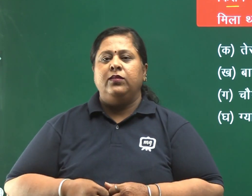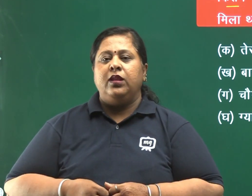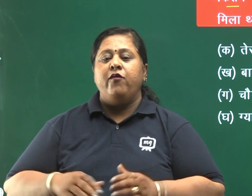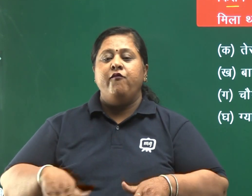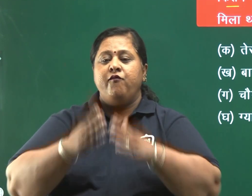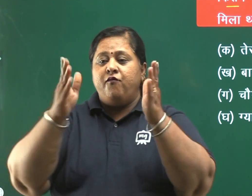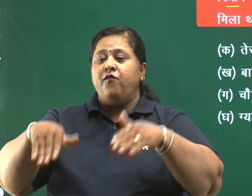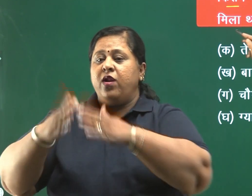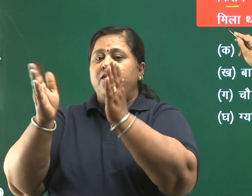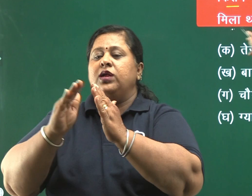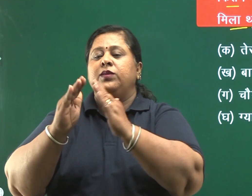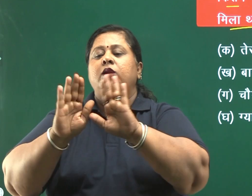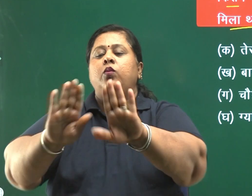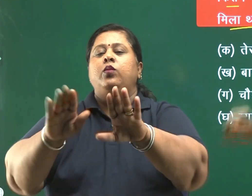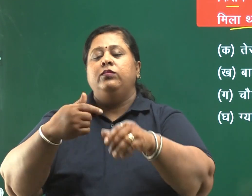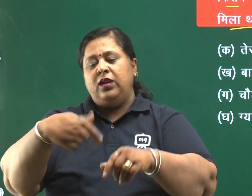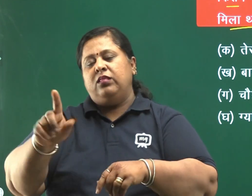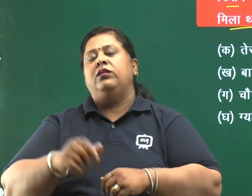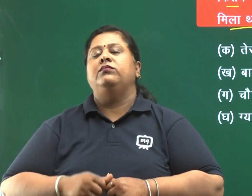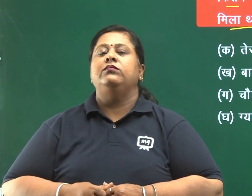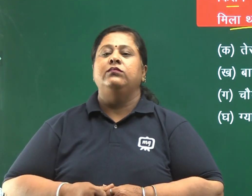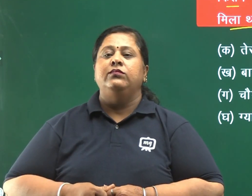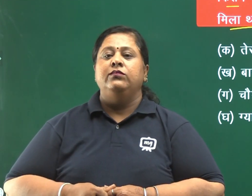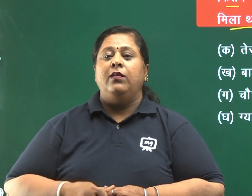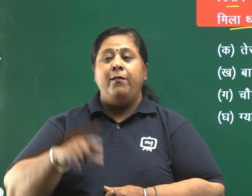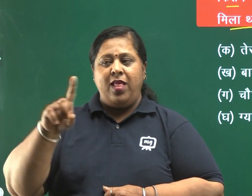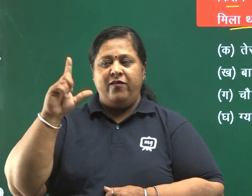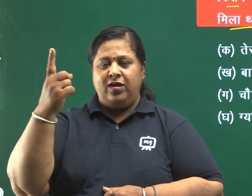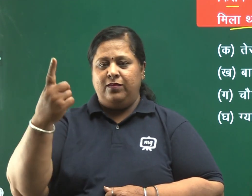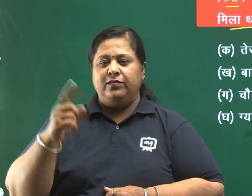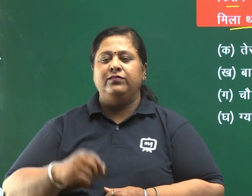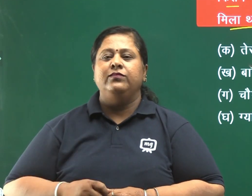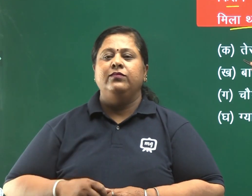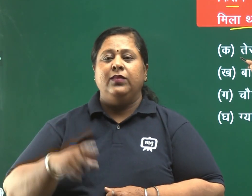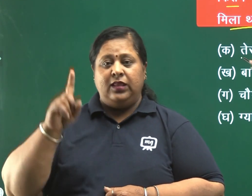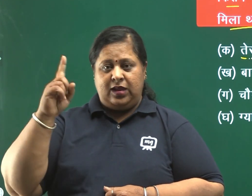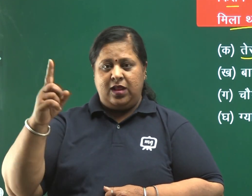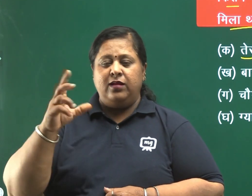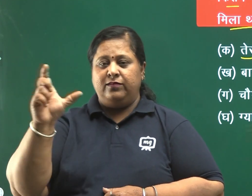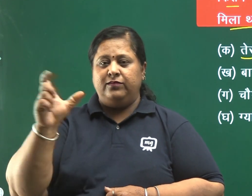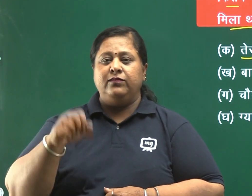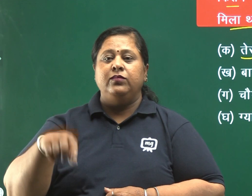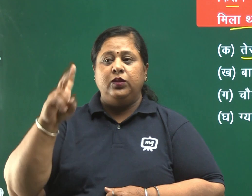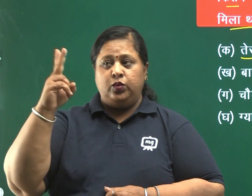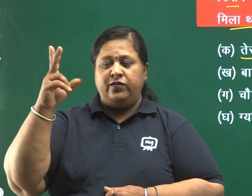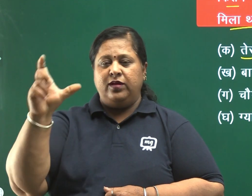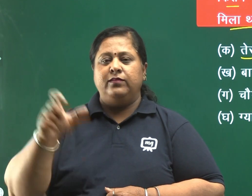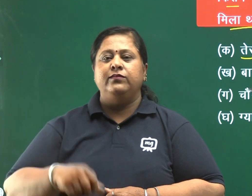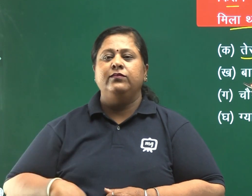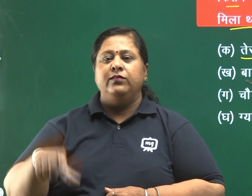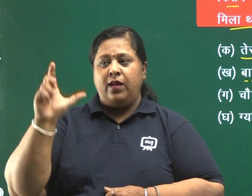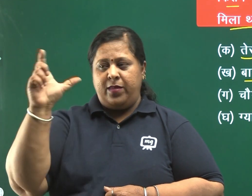वनवास मिला था। पहला विकल्प तेरह, दूसरा